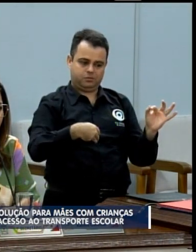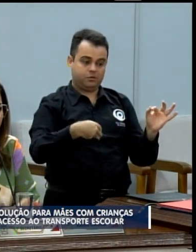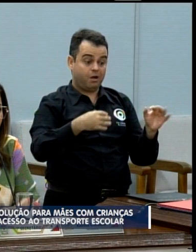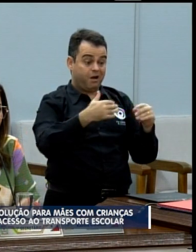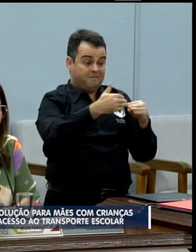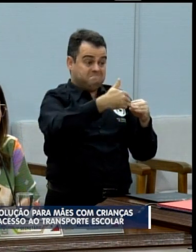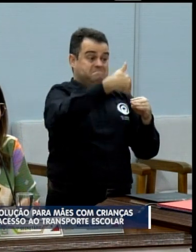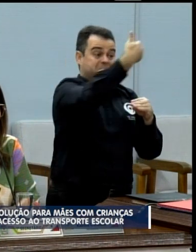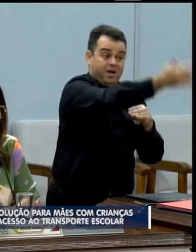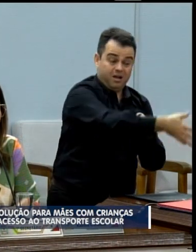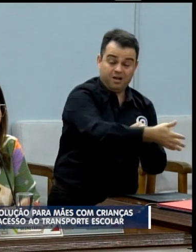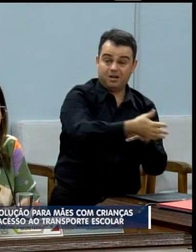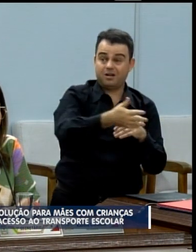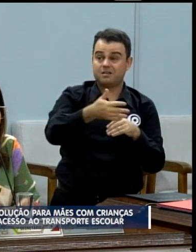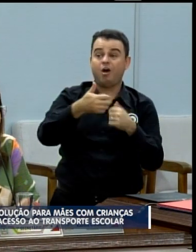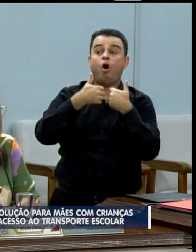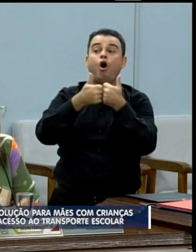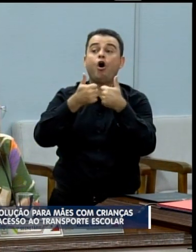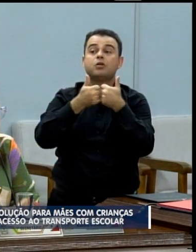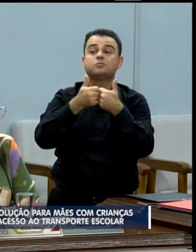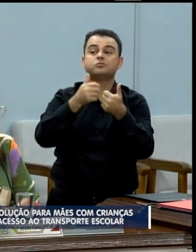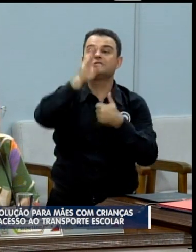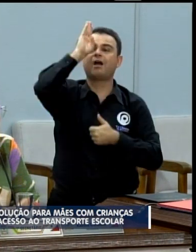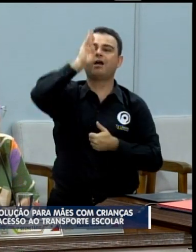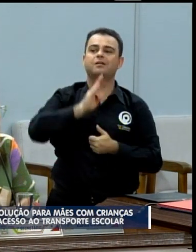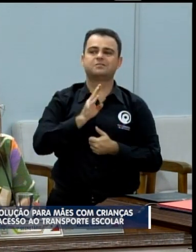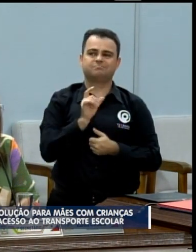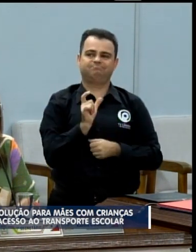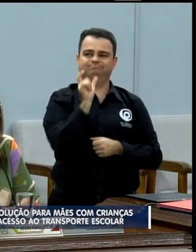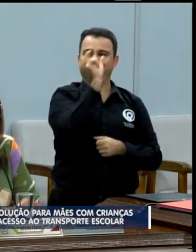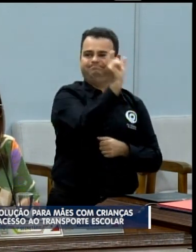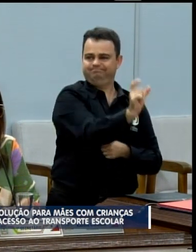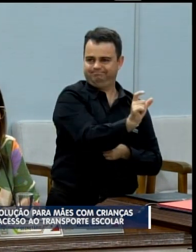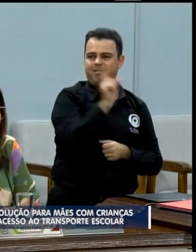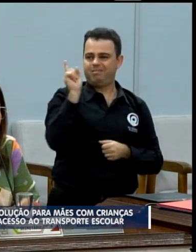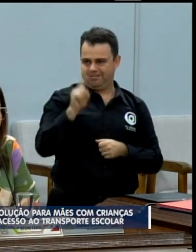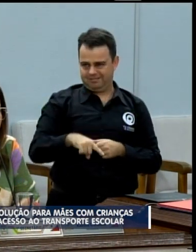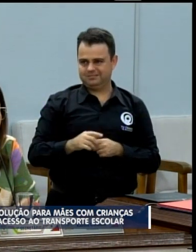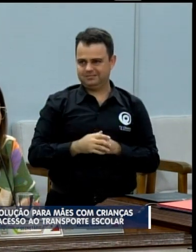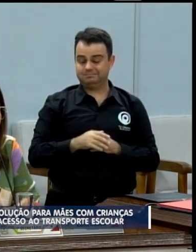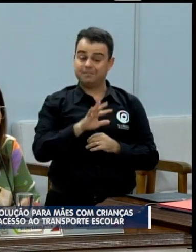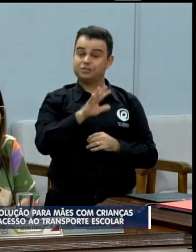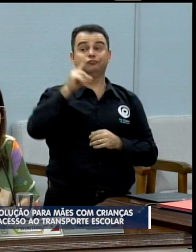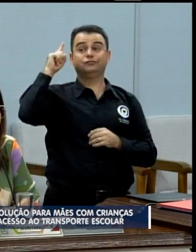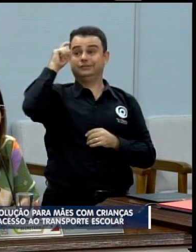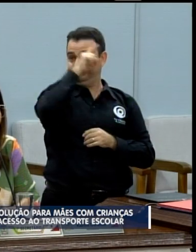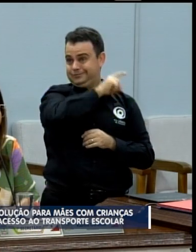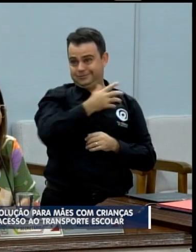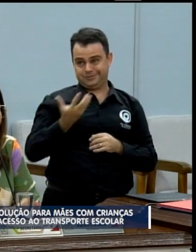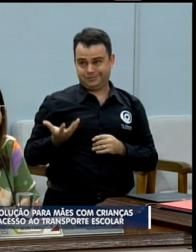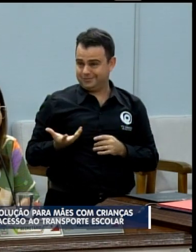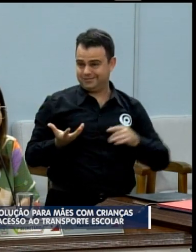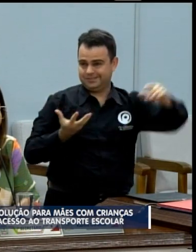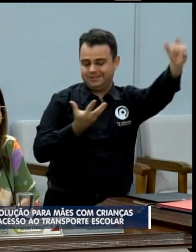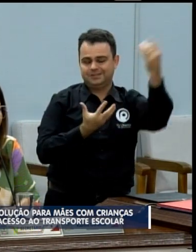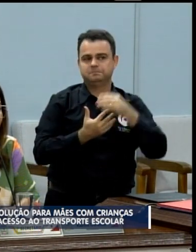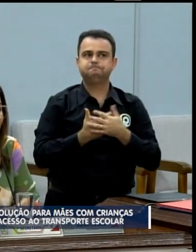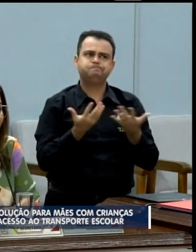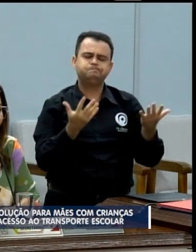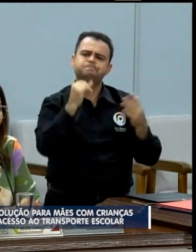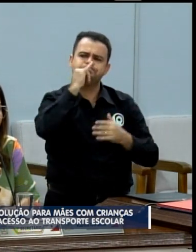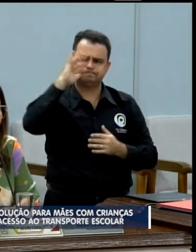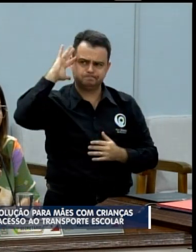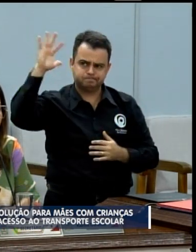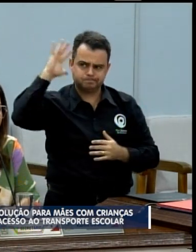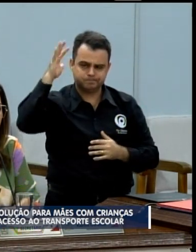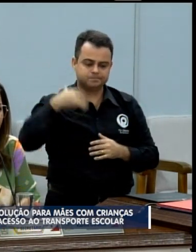transporte público, que é o Vale Transporte. Então, isso está difícil. Se a gente vai ter o gasto de passe